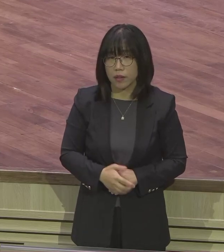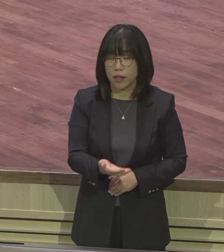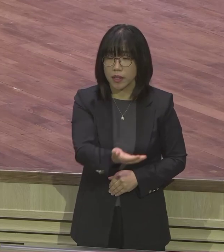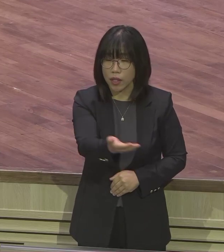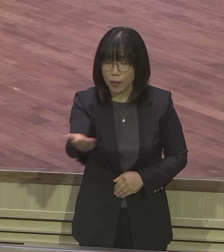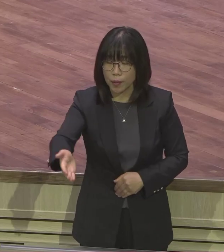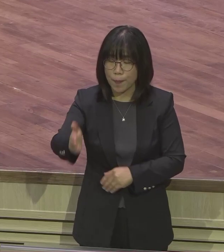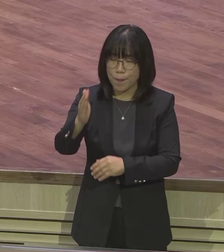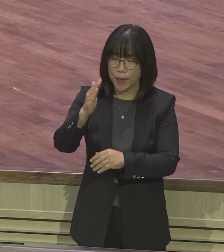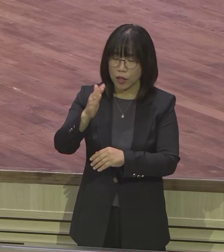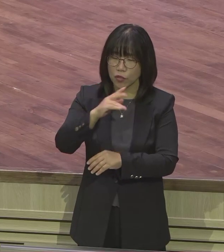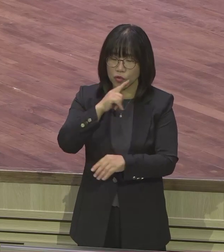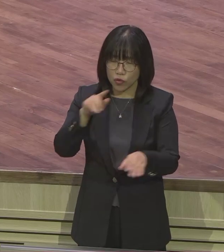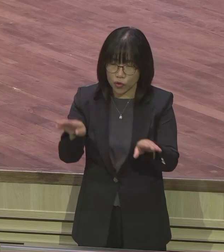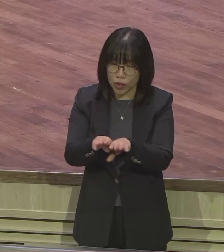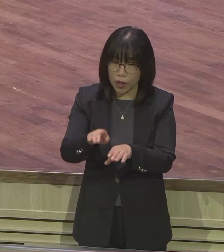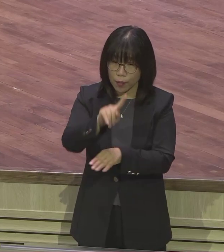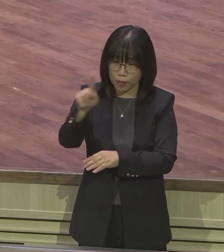주는 이 말씀 붙잡고